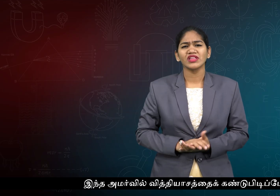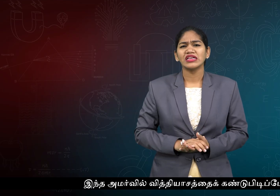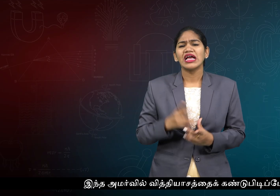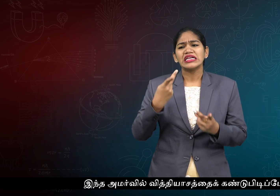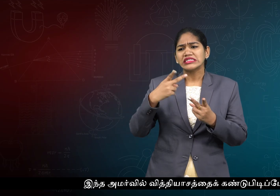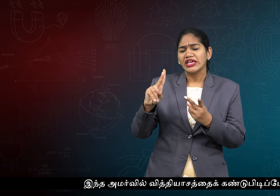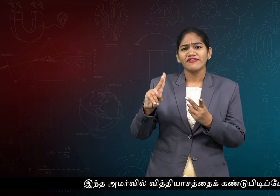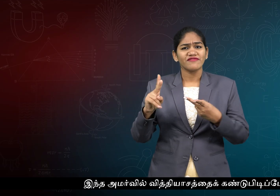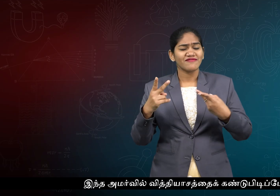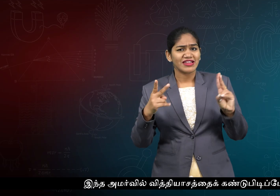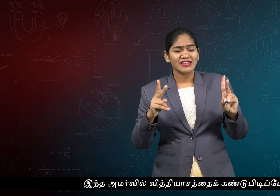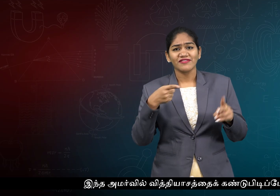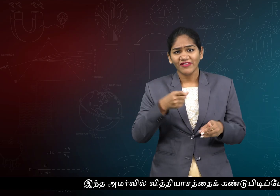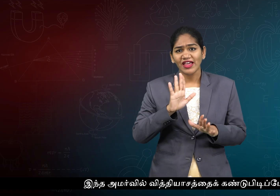வித்தியாசத்தை கண்டுபிடிப்போம்.